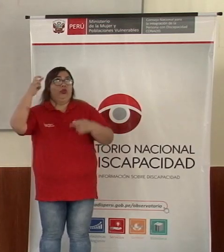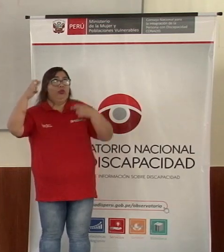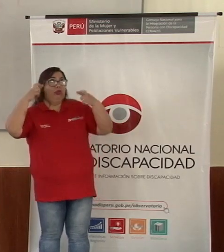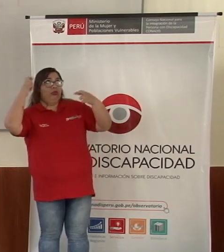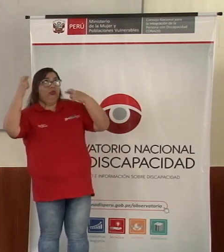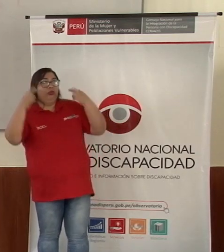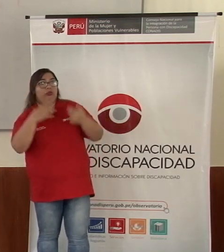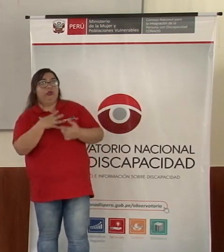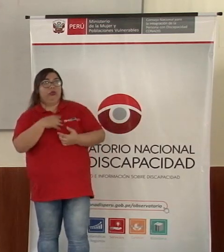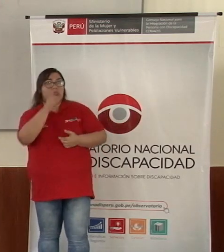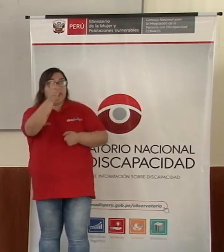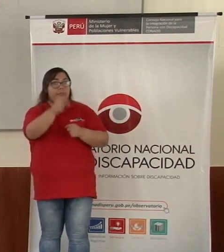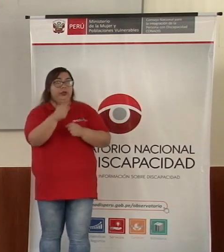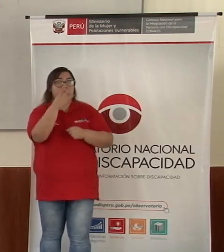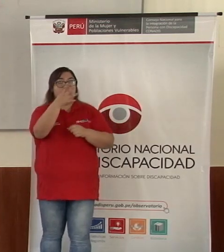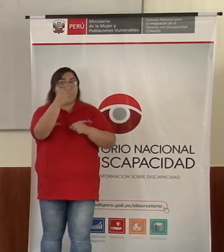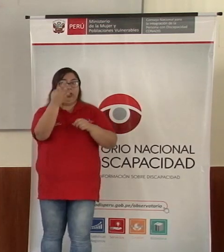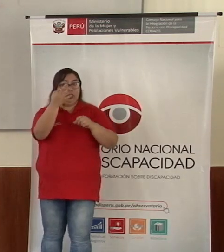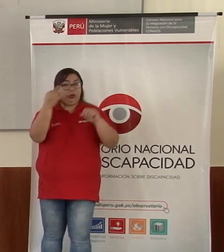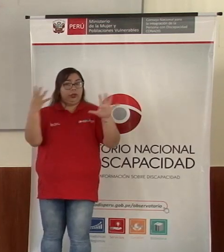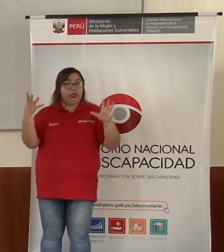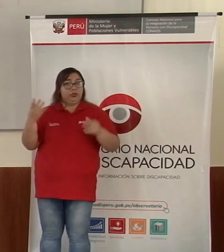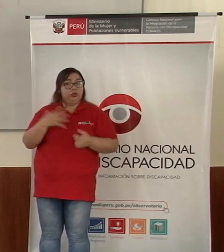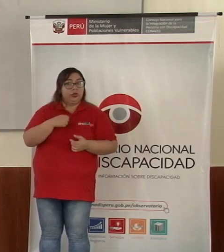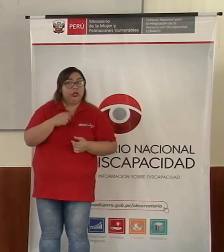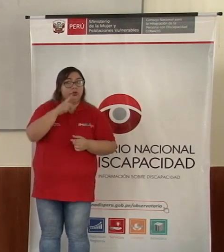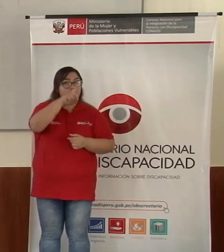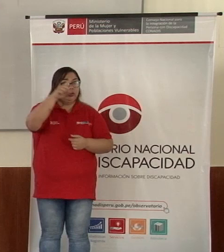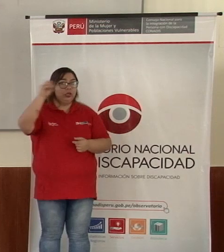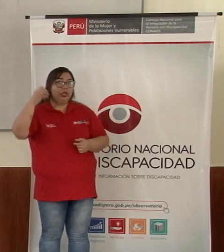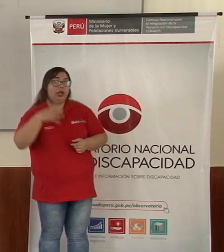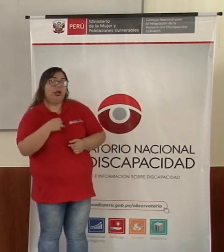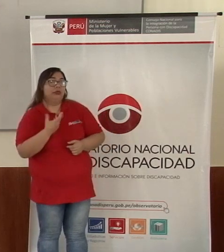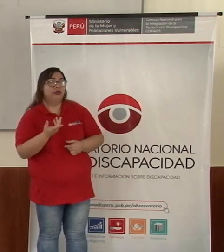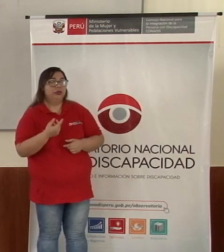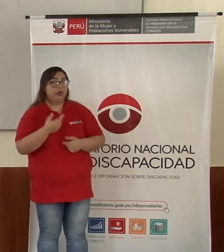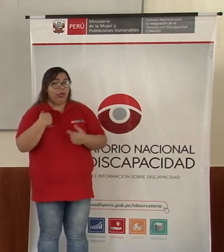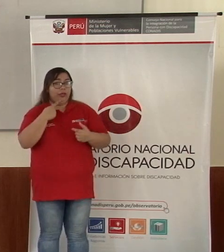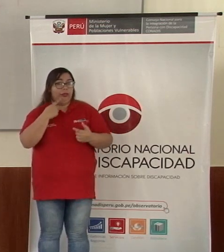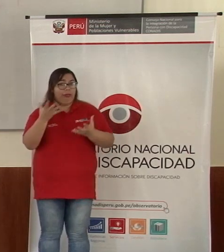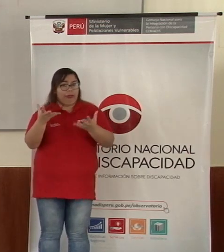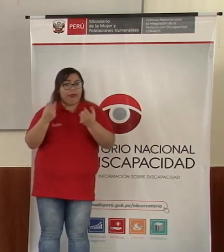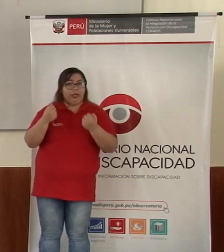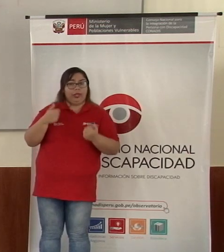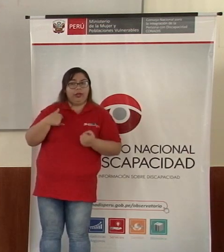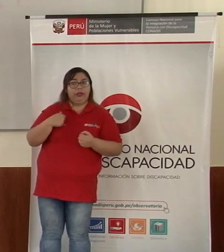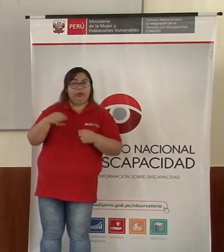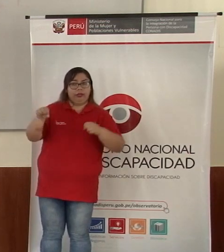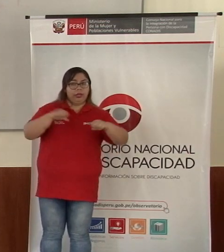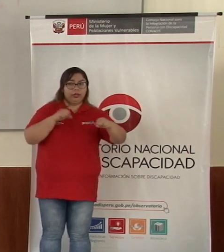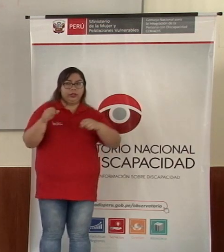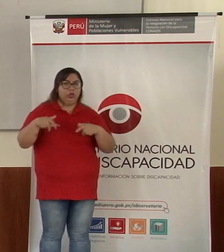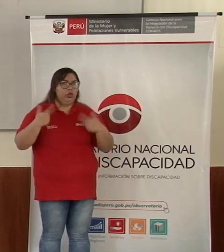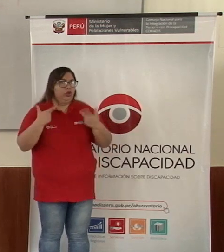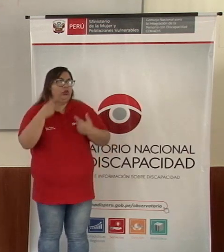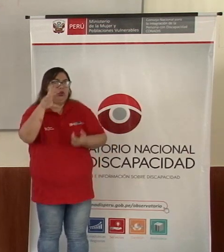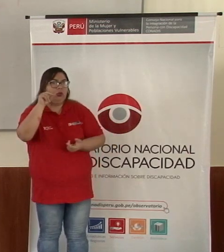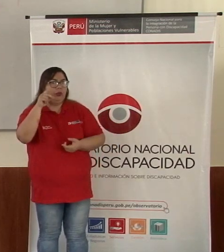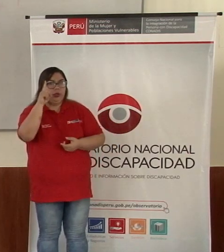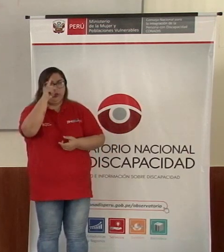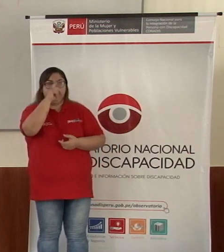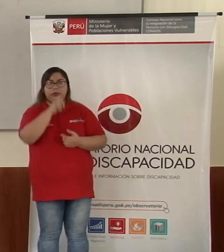de 98 años, 100 años, quiera tener capacidad plena de goce y de ejercicio. No lo va a hacer.